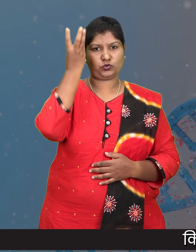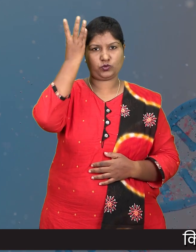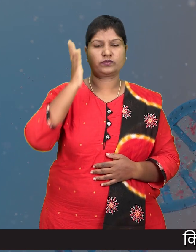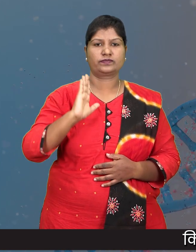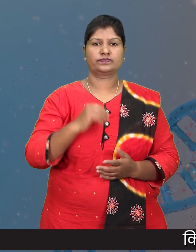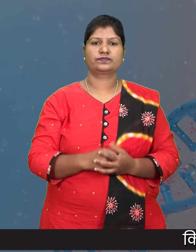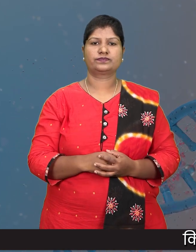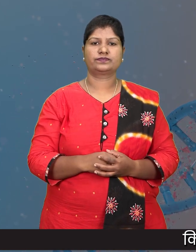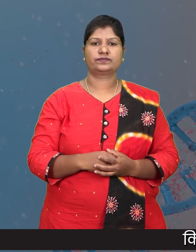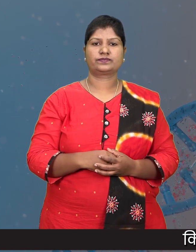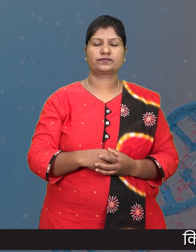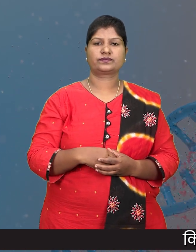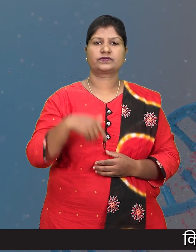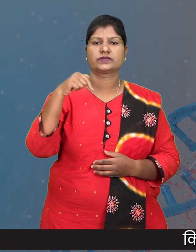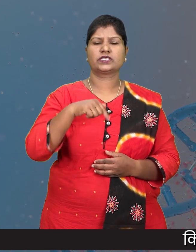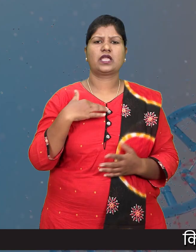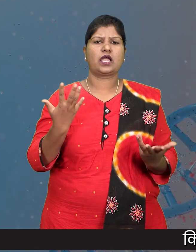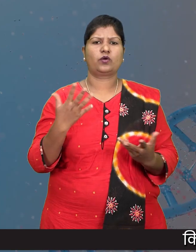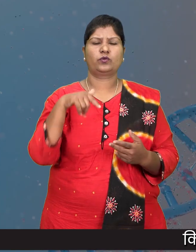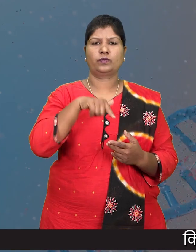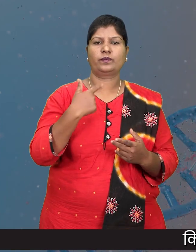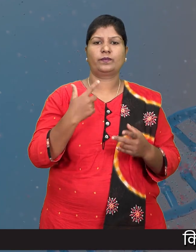इसके उत्परिवर्तन कैसे होते हैं।